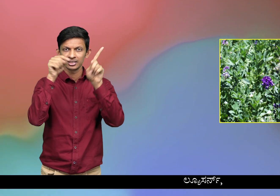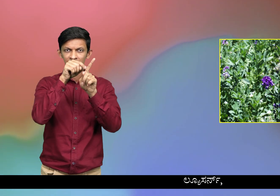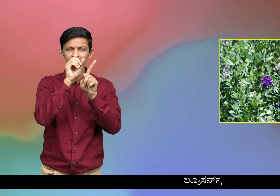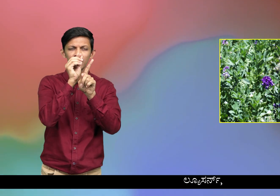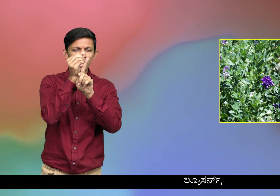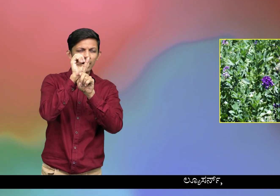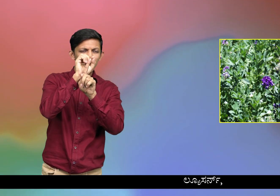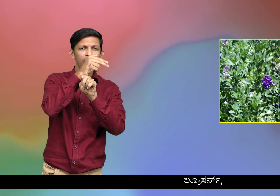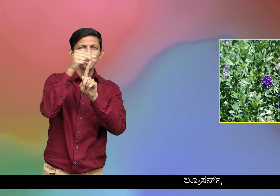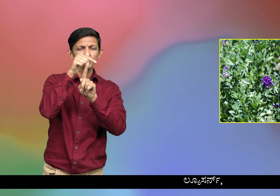ಲ್ಯೂಸರ್ನ್,